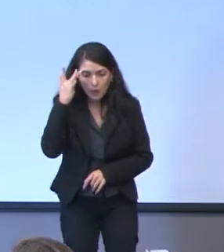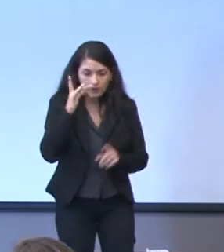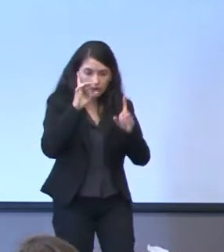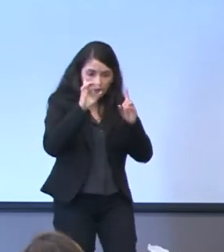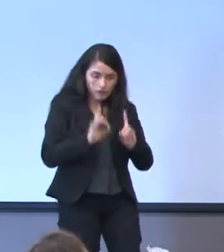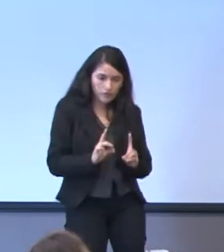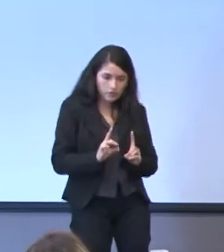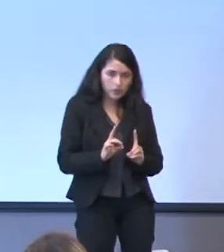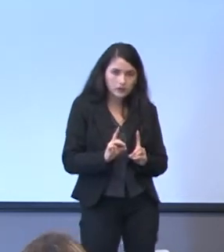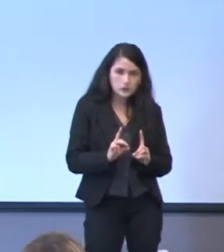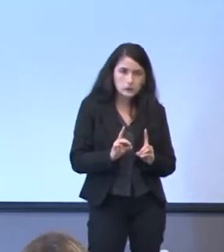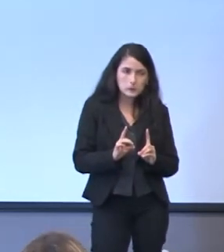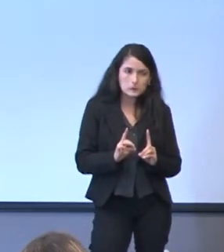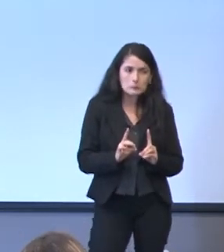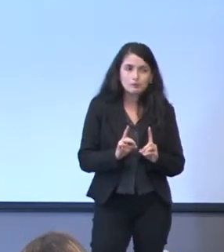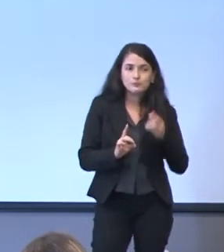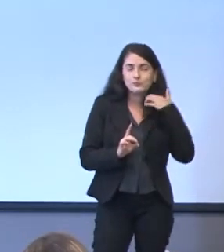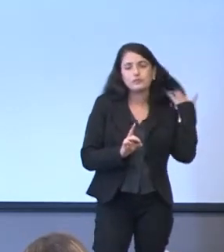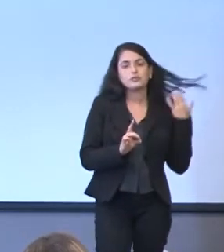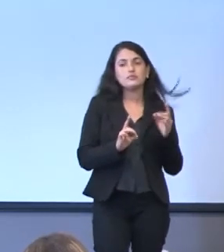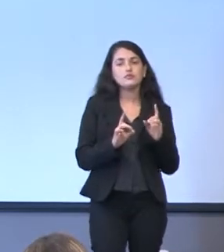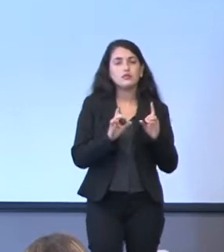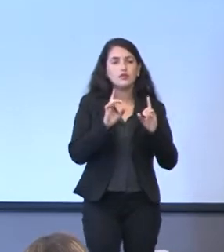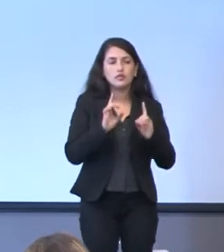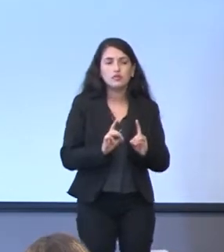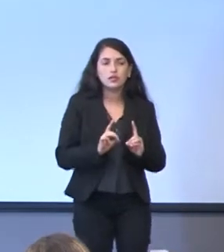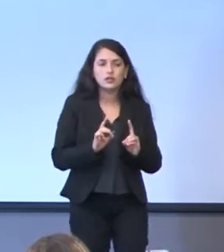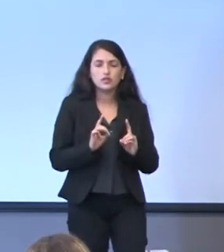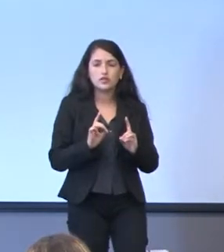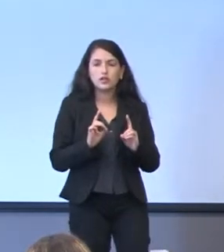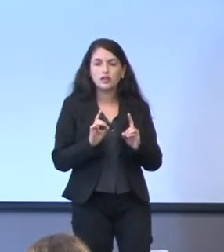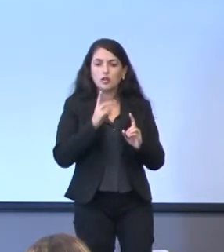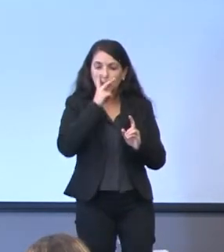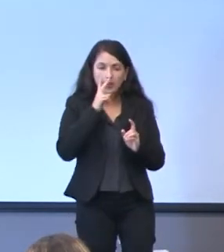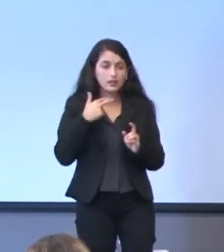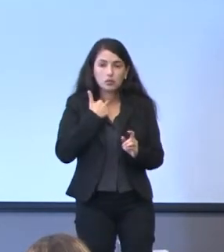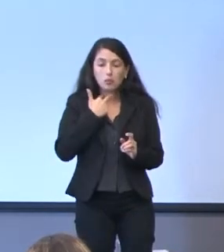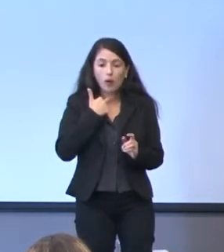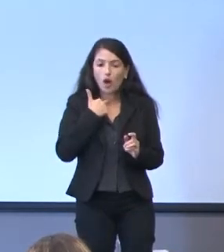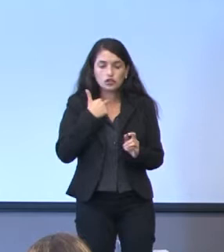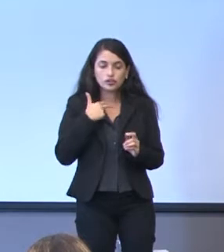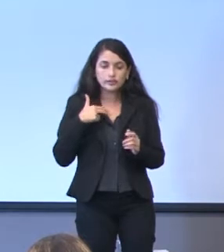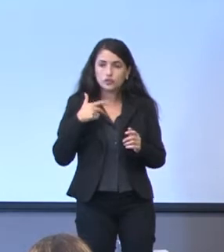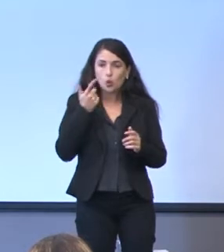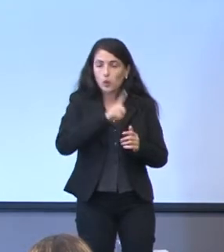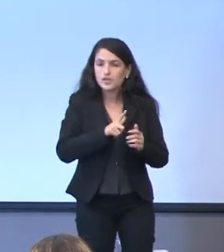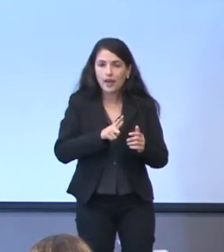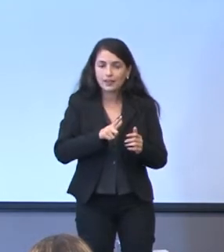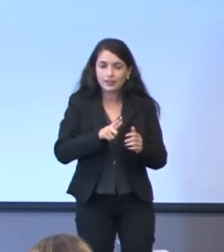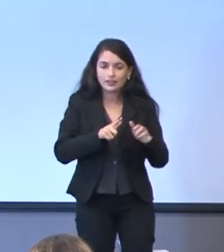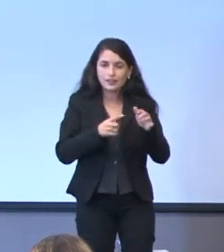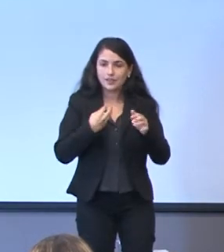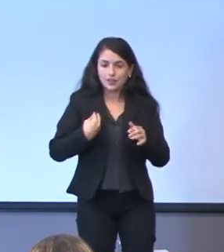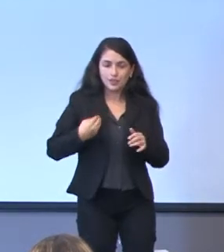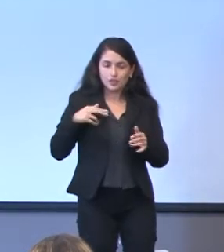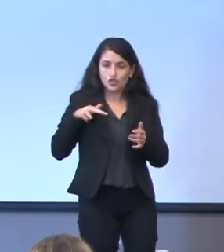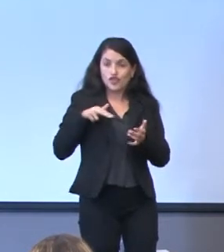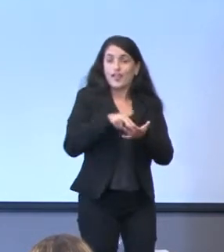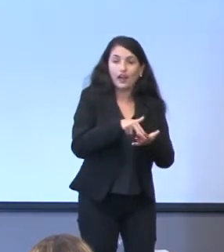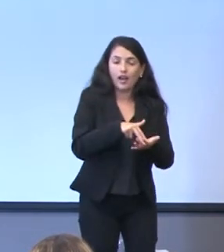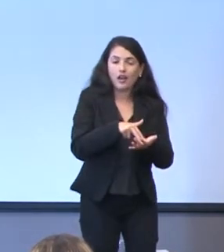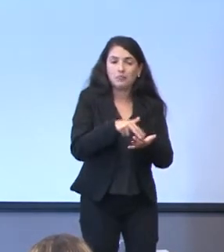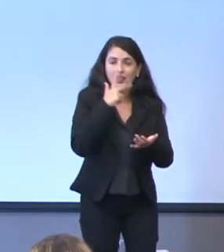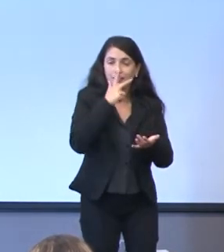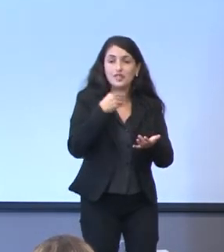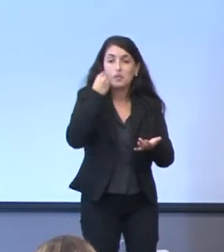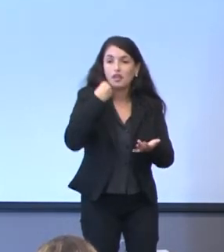deficiência e ela não pode chegar naquele lugar, ela é tirada daquilo. Ela não vive aquela experiência. E